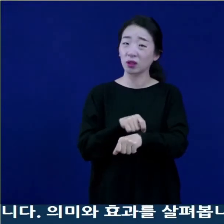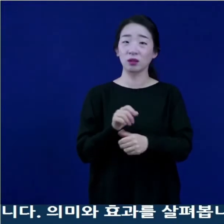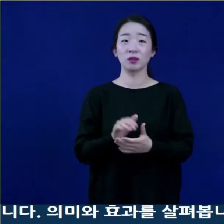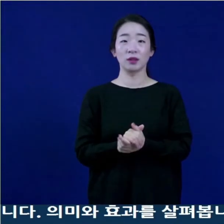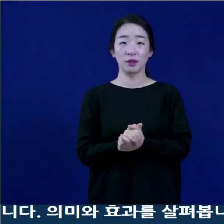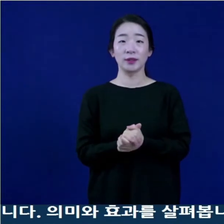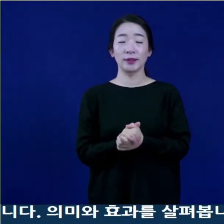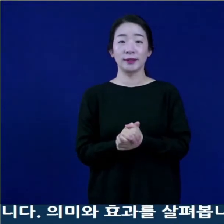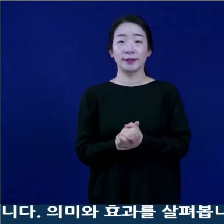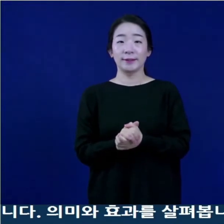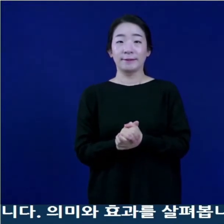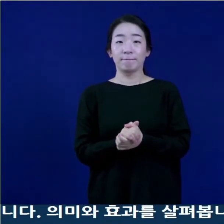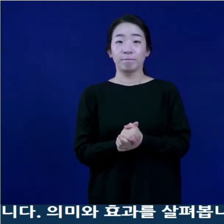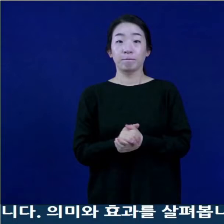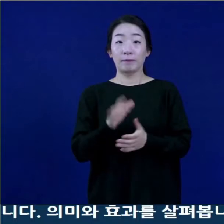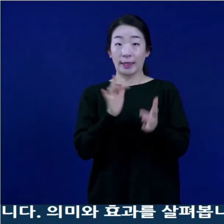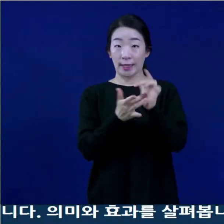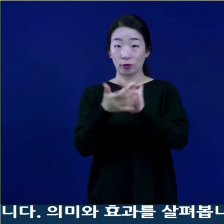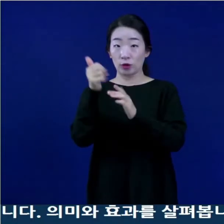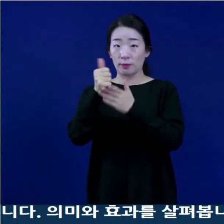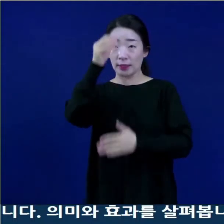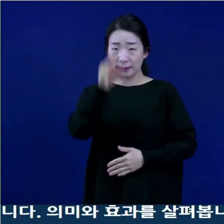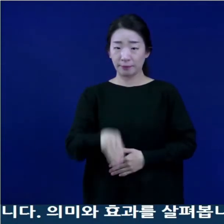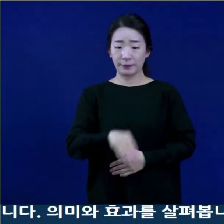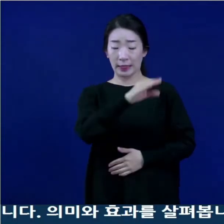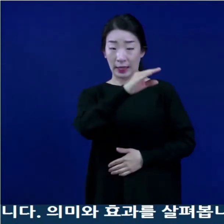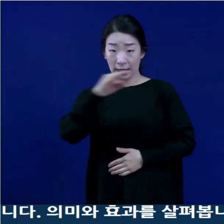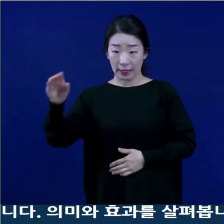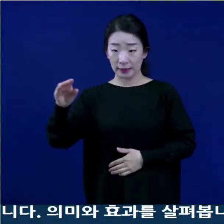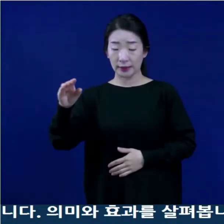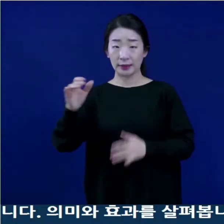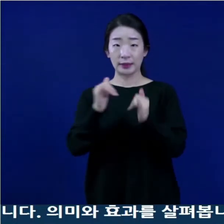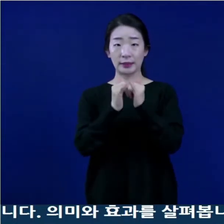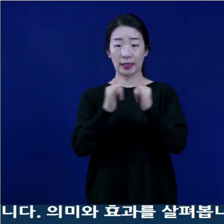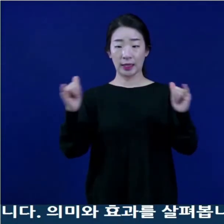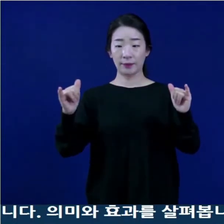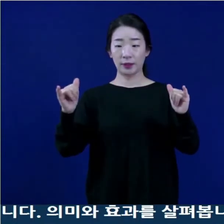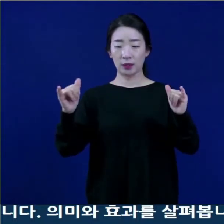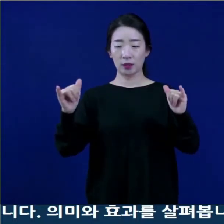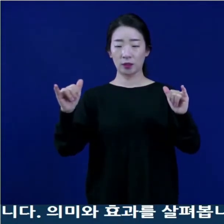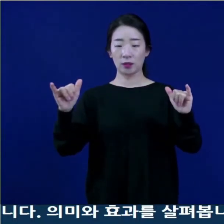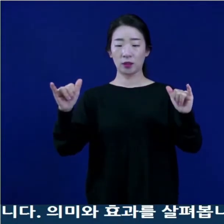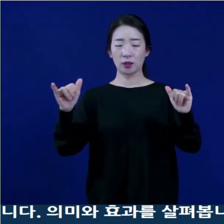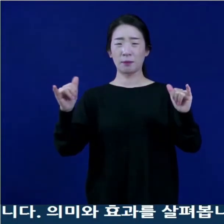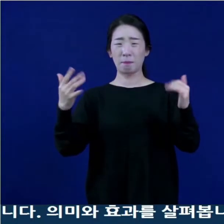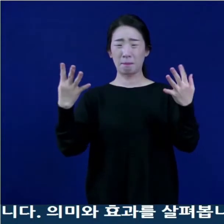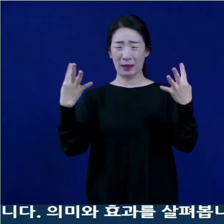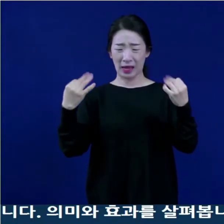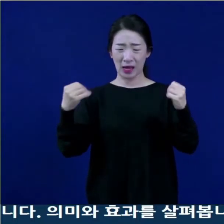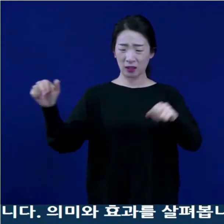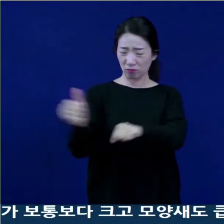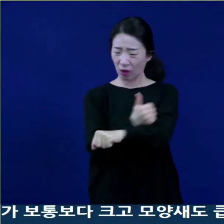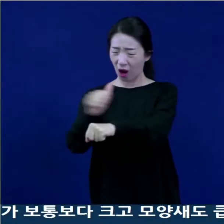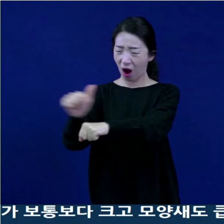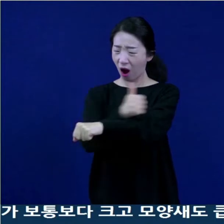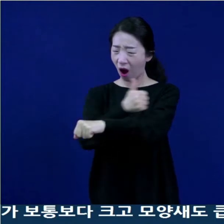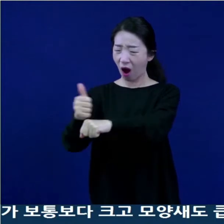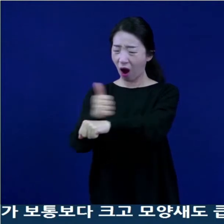무엇보다도 예수님의 십자가는 사람들이 많이 지나가는 길가에